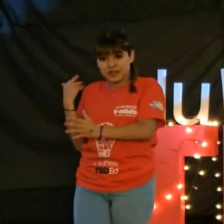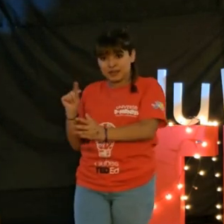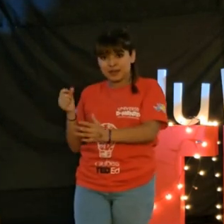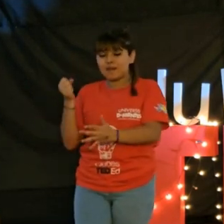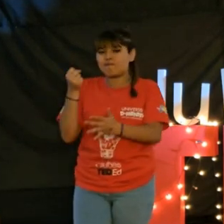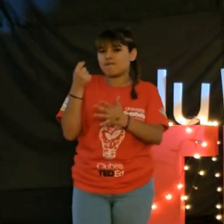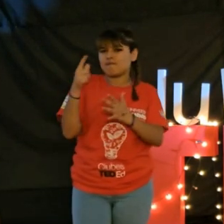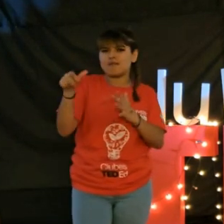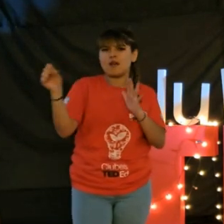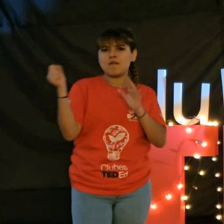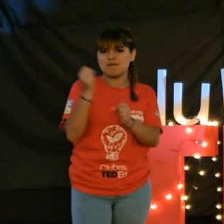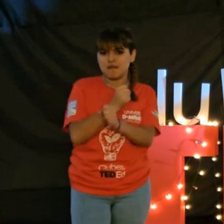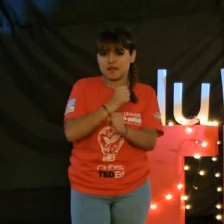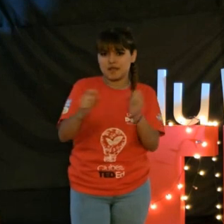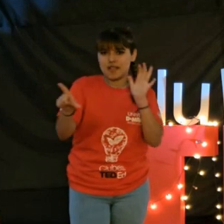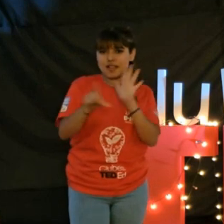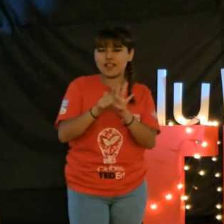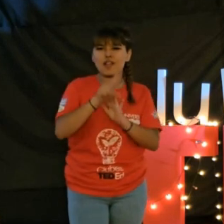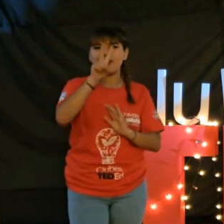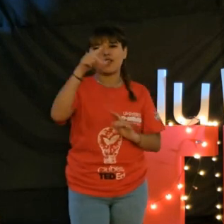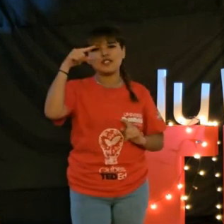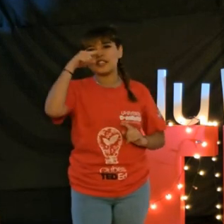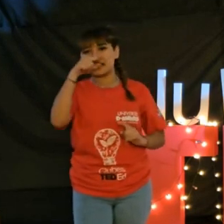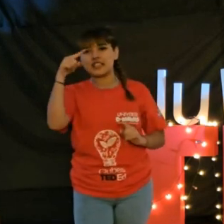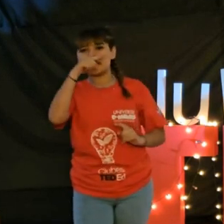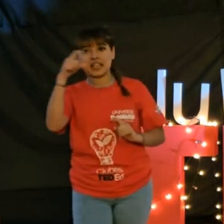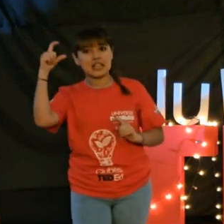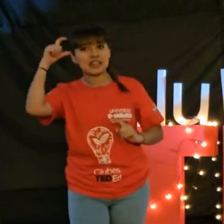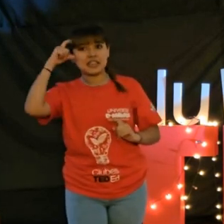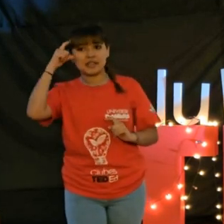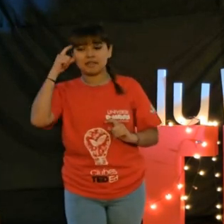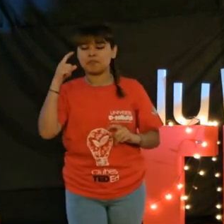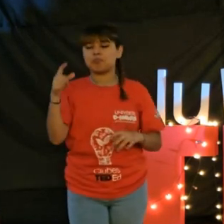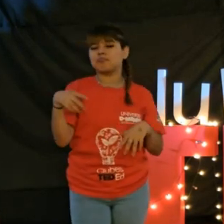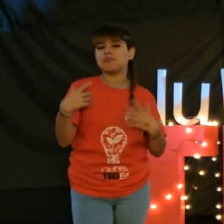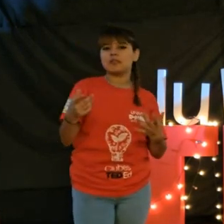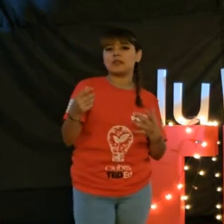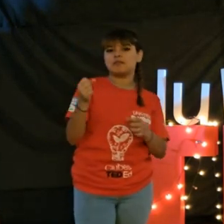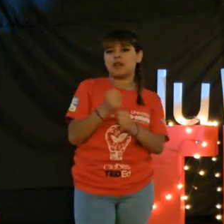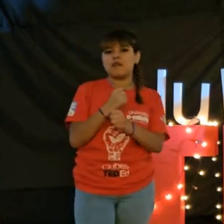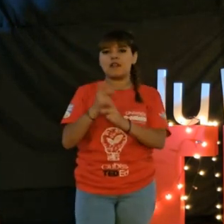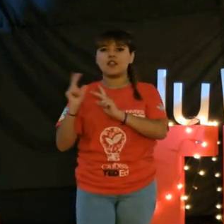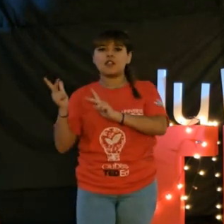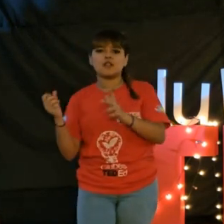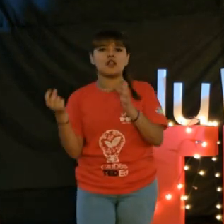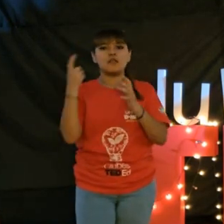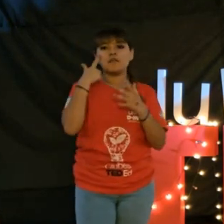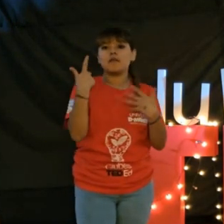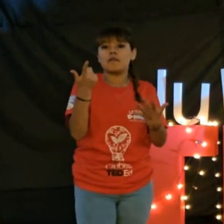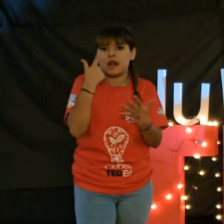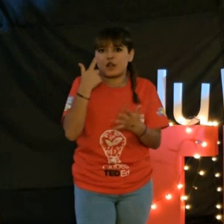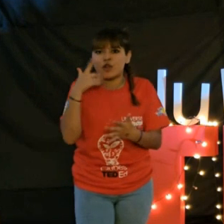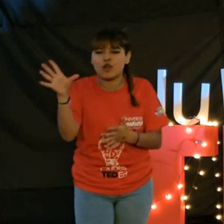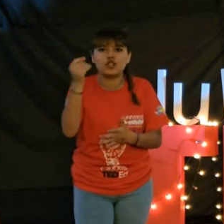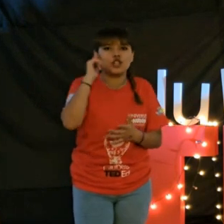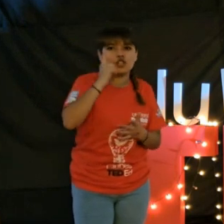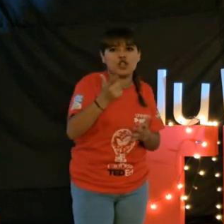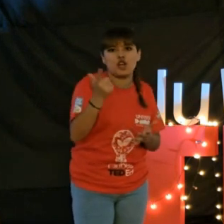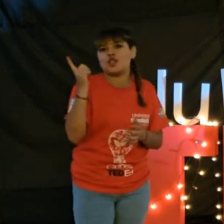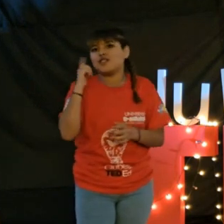Justo este año, hace muy poquito, se aprobó la ley 27.710, la ley de la lengua de señas. Y